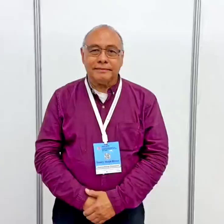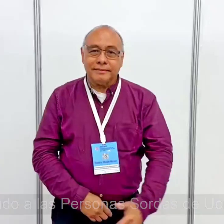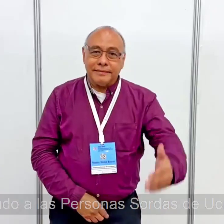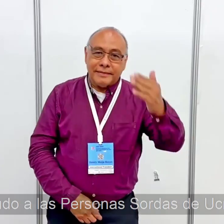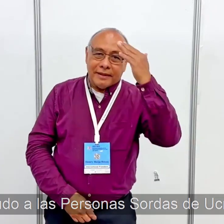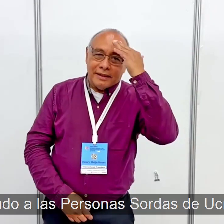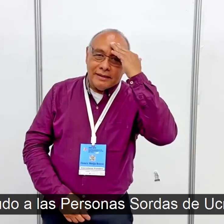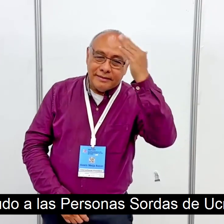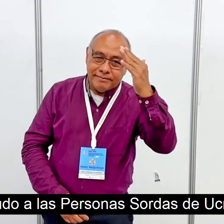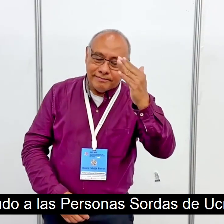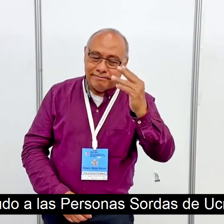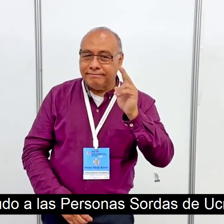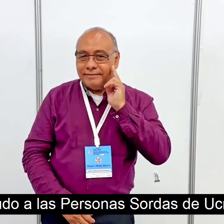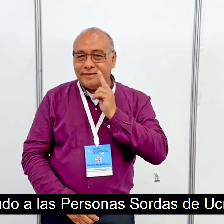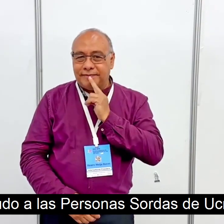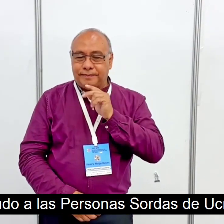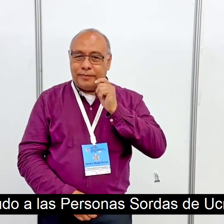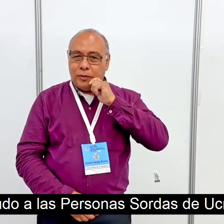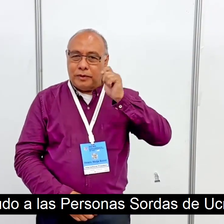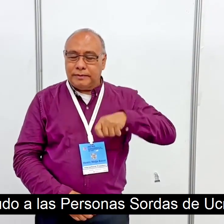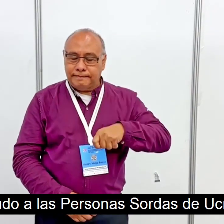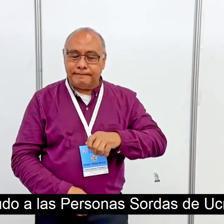Un saludo a las personas sordas de Ucrania.